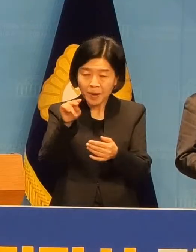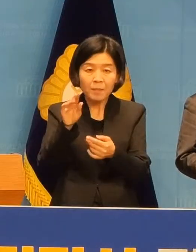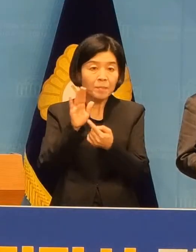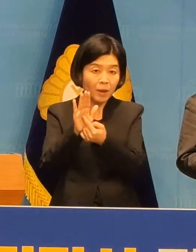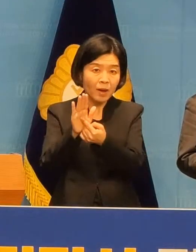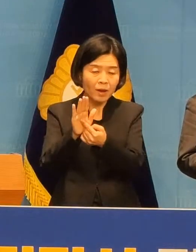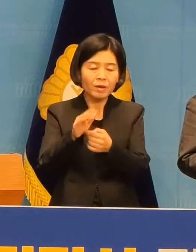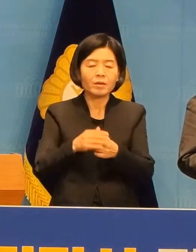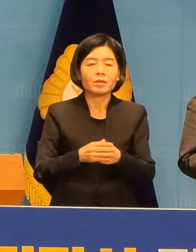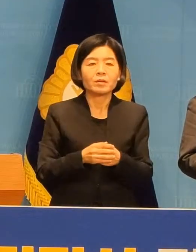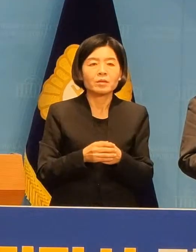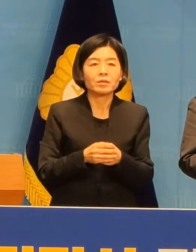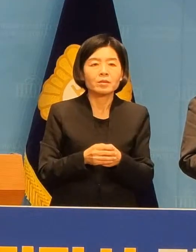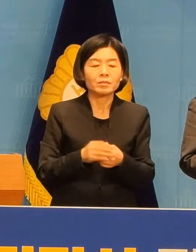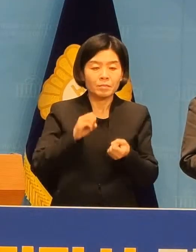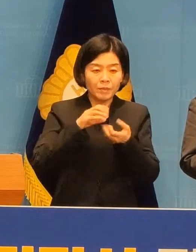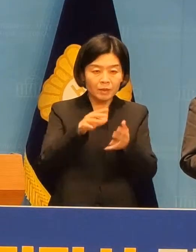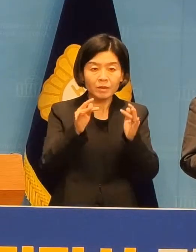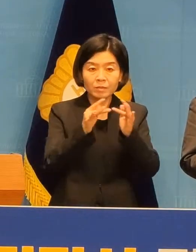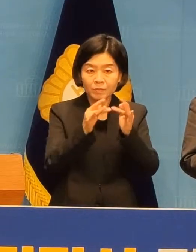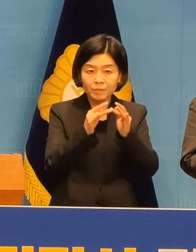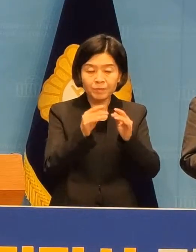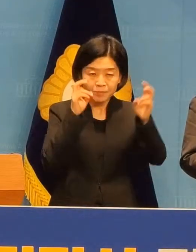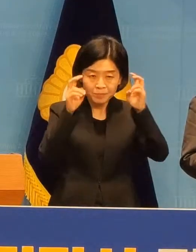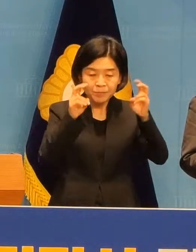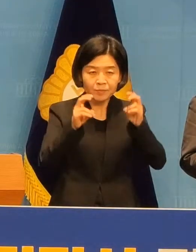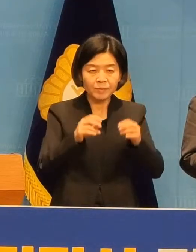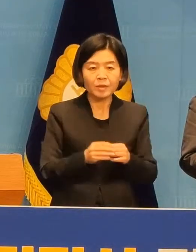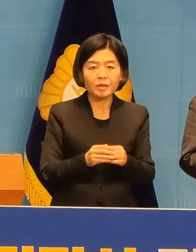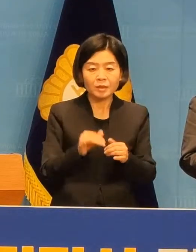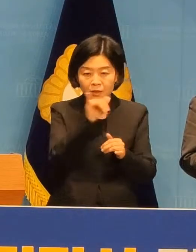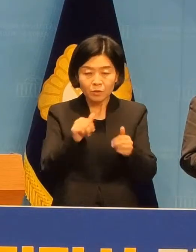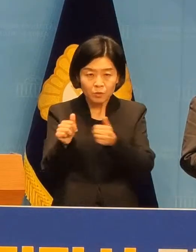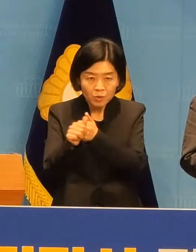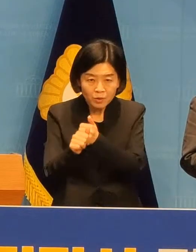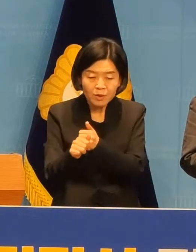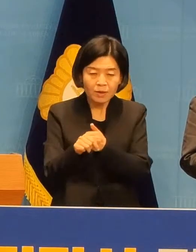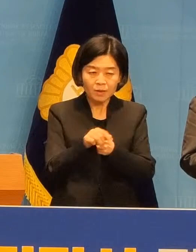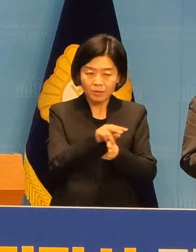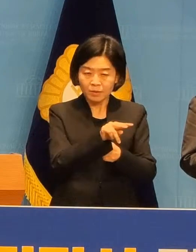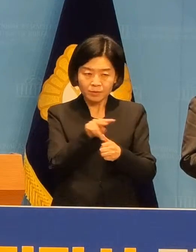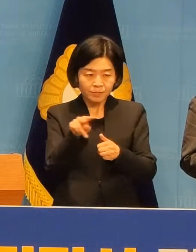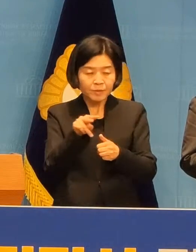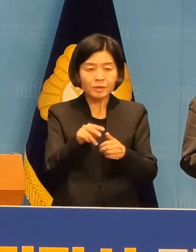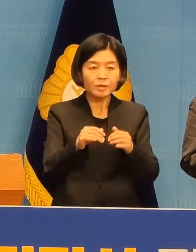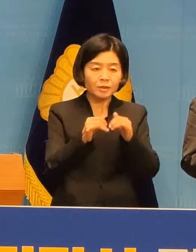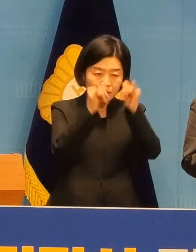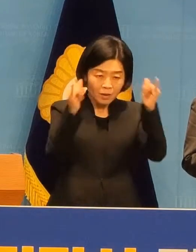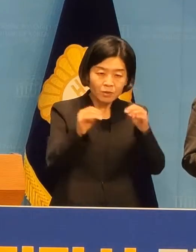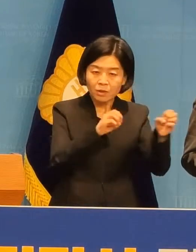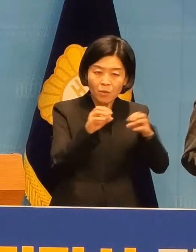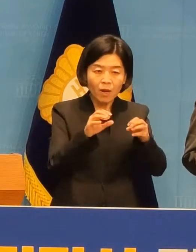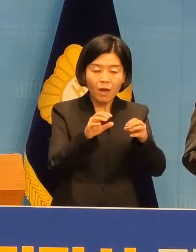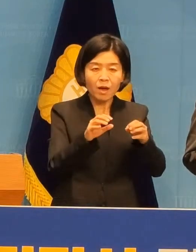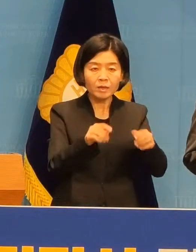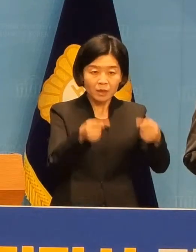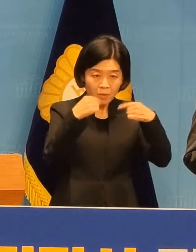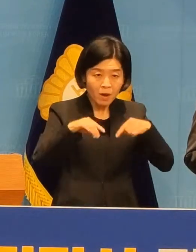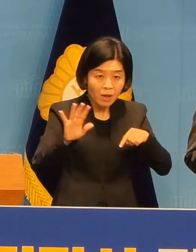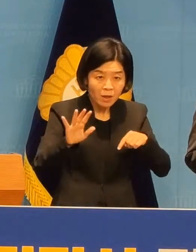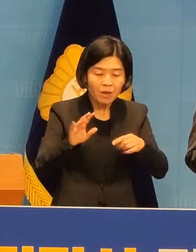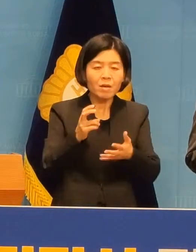배달 플랫폼들이 을지로위원회 주도의 사회적 대화를 회피하고 상생화를 미룬다면 정기국회 내 입법 조치가